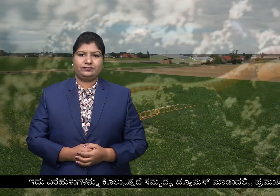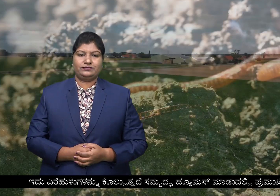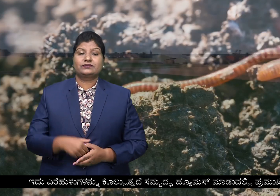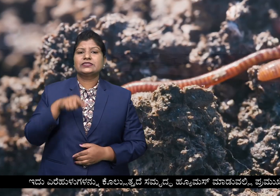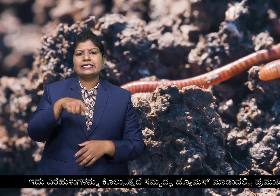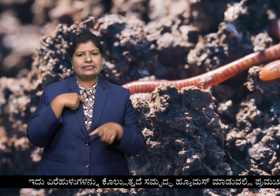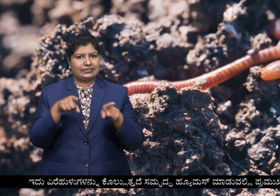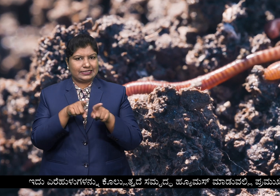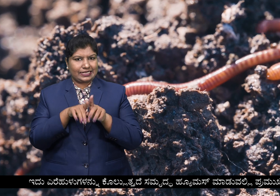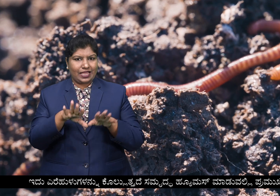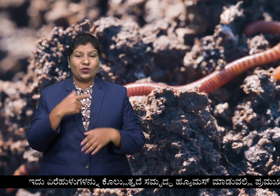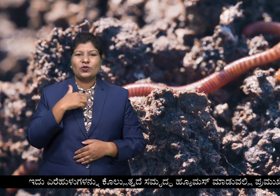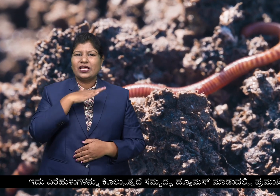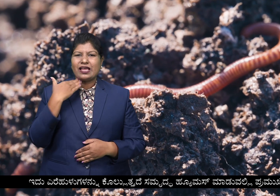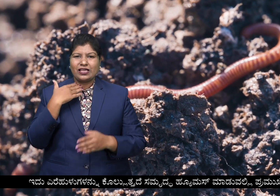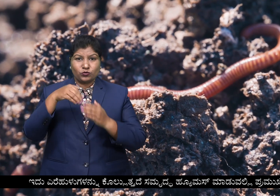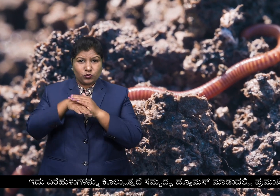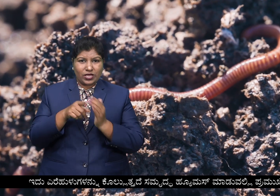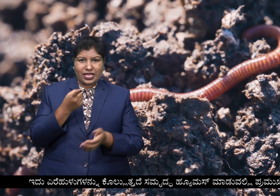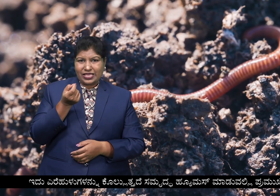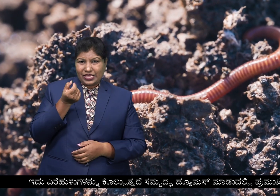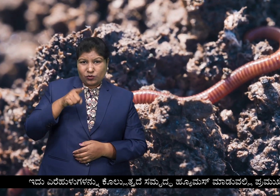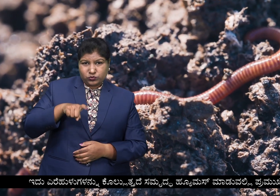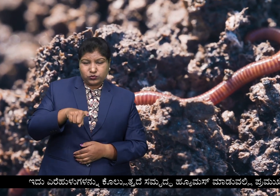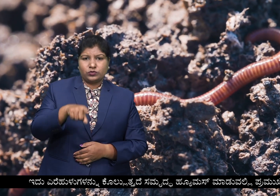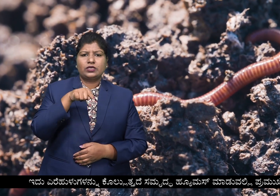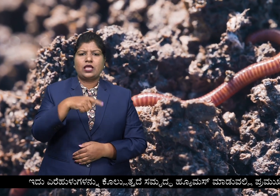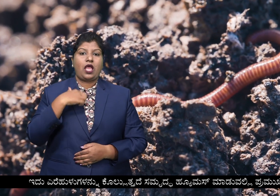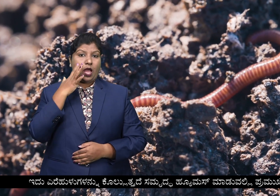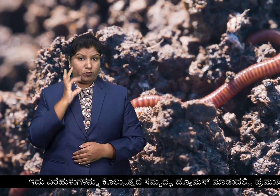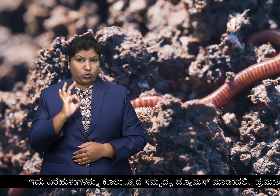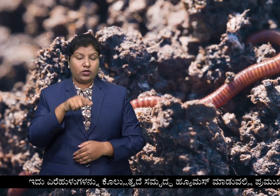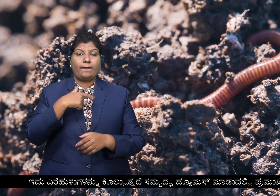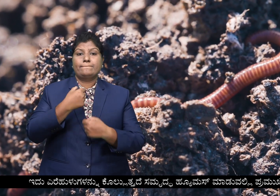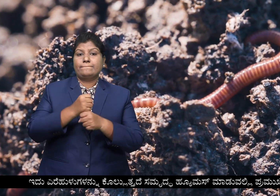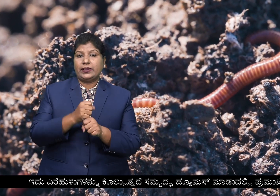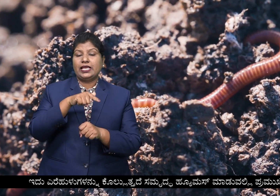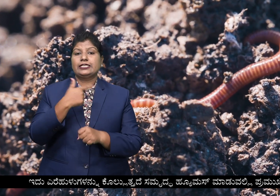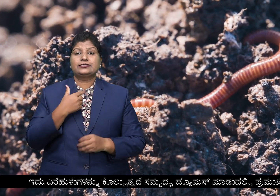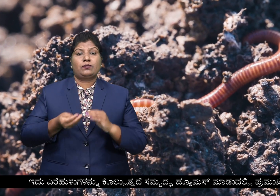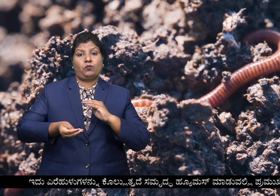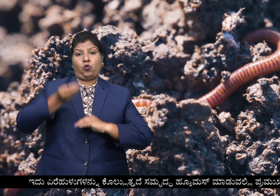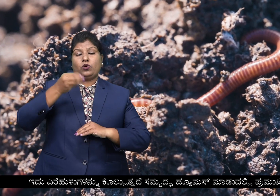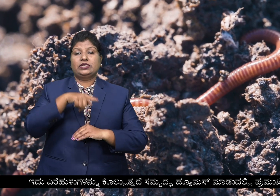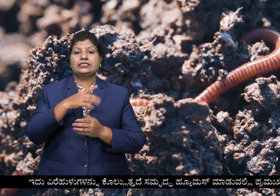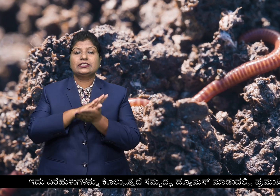ಇದು ಎರೆಹುಳುಗಳನ್ನು ಕೊಲ್ಲುತ್ತದೆ, ಸಮೃದ್ಧ ಹ್ಯೂಮಸ್ ಮಾಡುವಲ್ಲಿ ಪ್ರಮುಖ ಪಾತ್ರ ವಹಿಸುತ್ತದೆ.